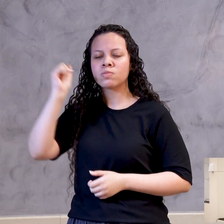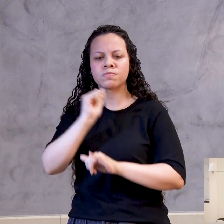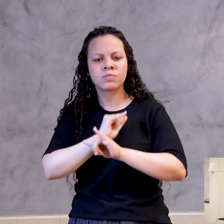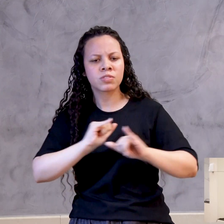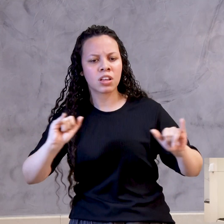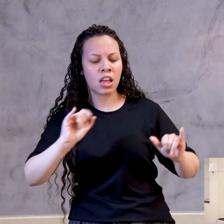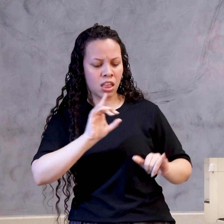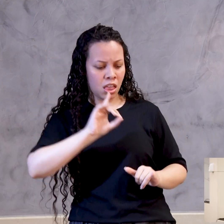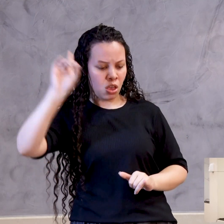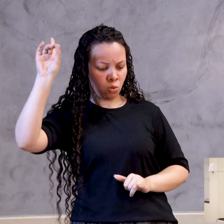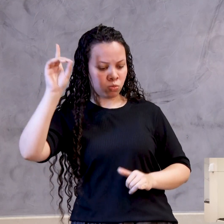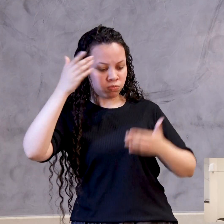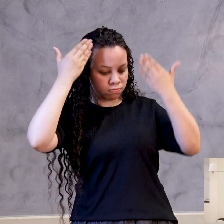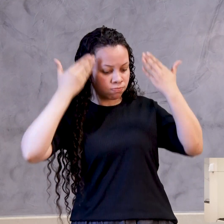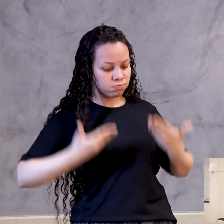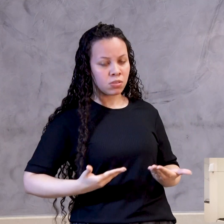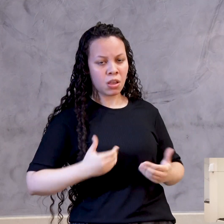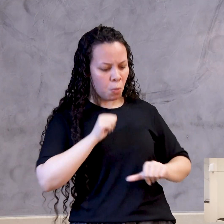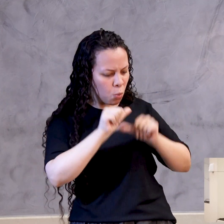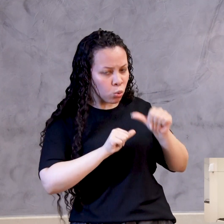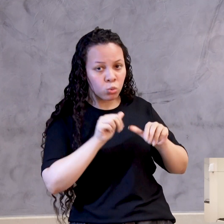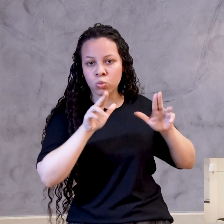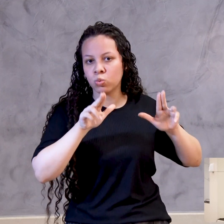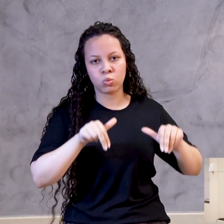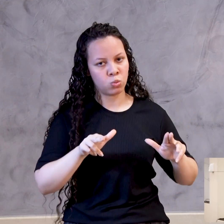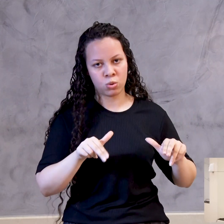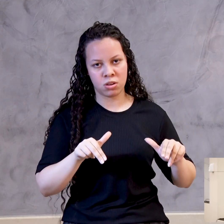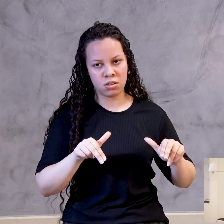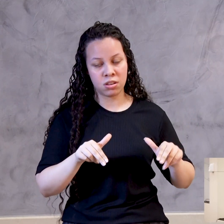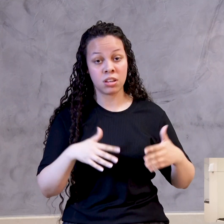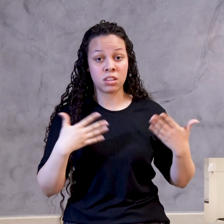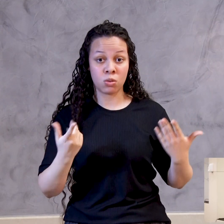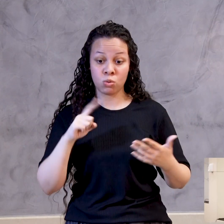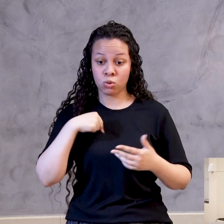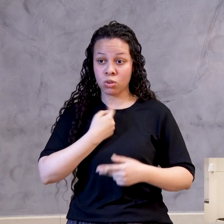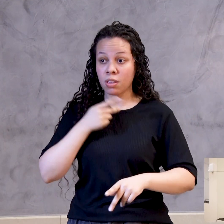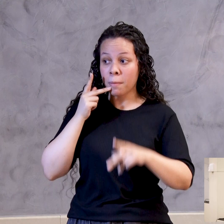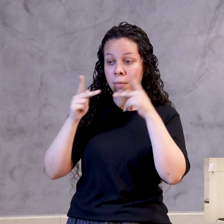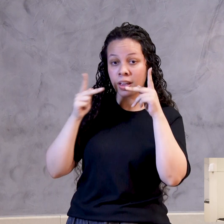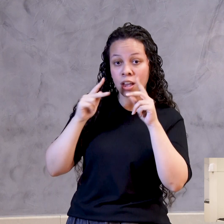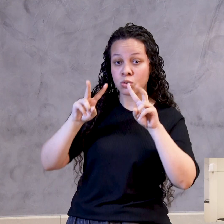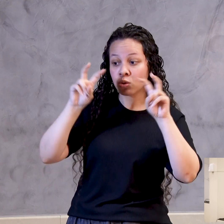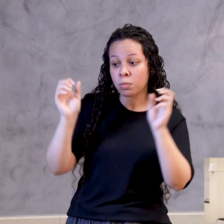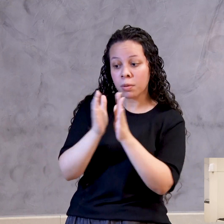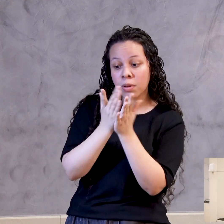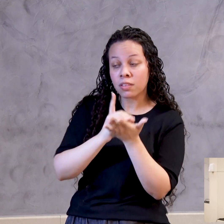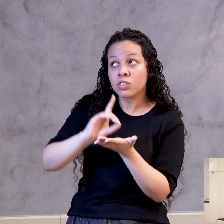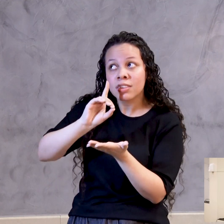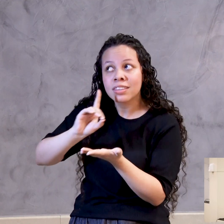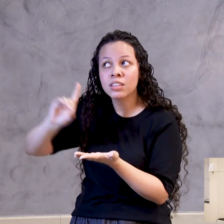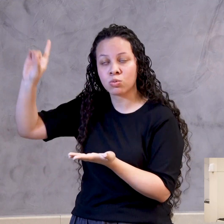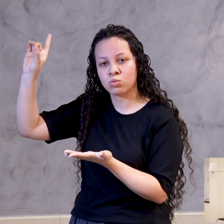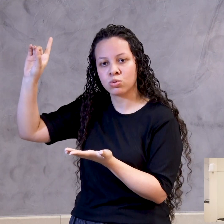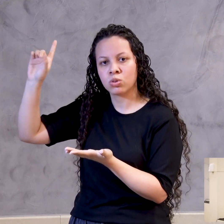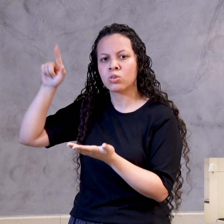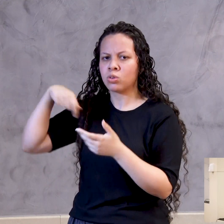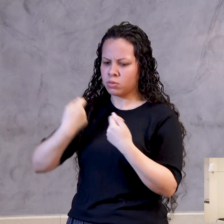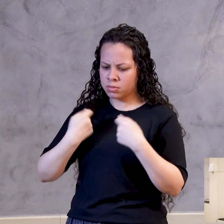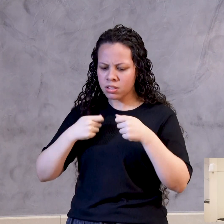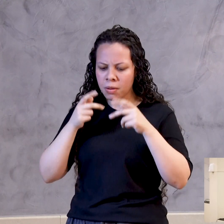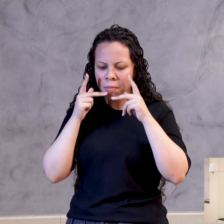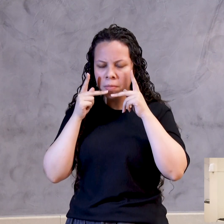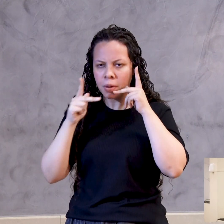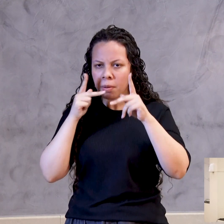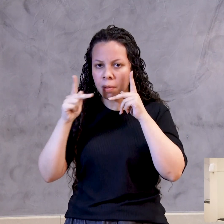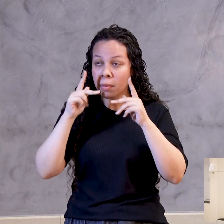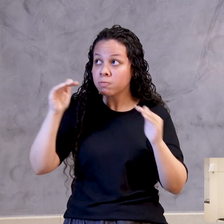Deus e não mudo. Se nós vamos pregar a palavra dele, nós vamos ter que pregar a mesma palavra em